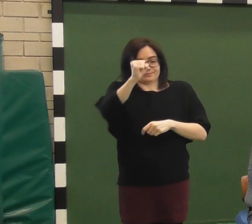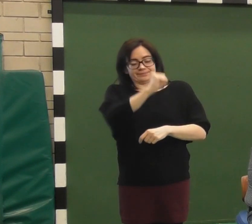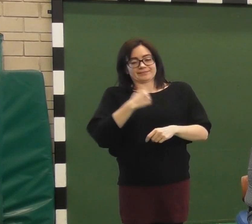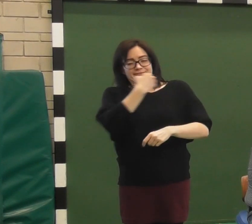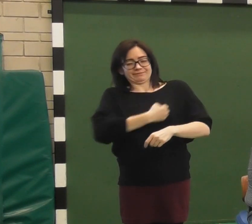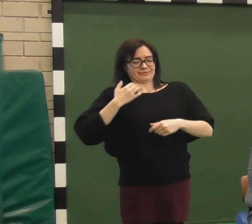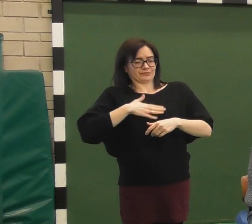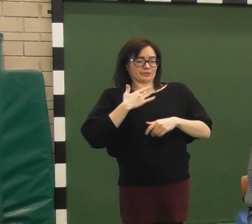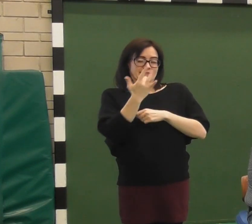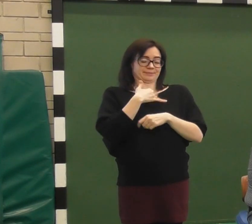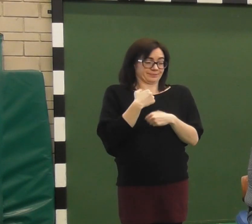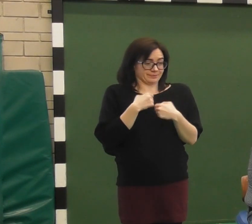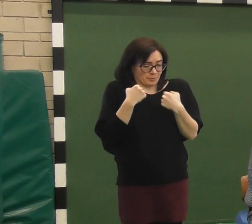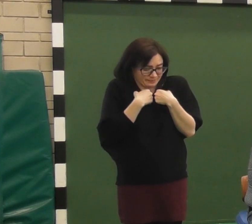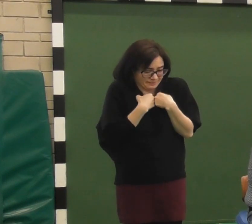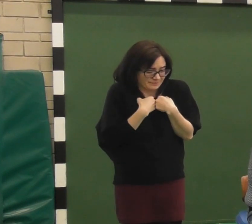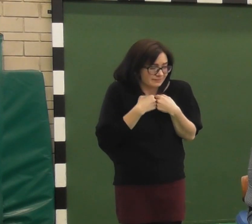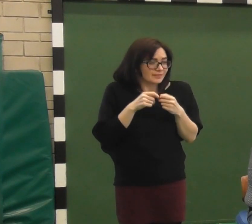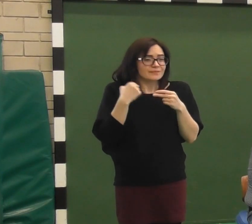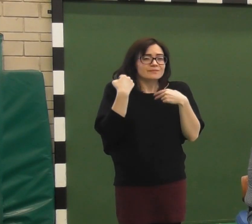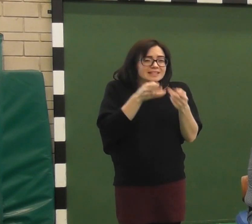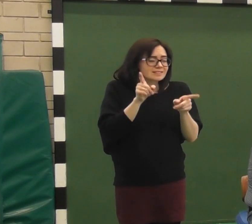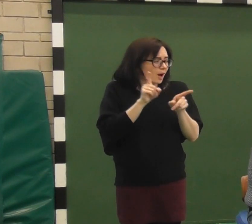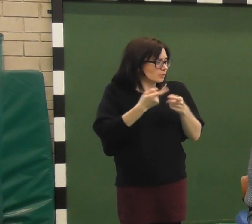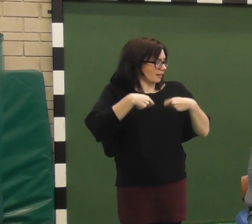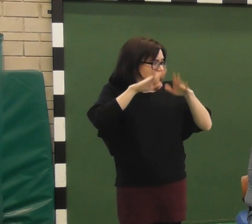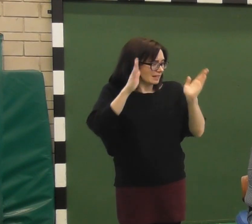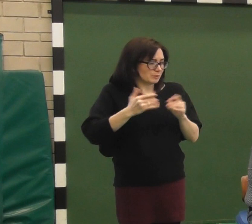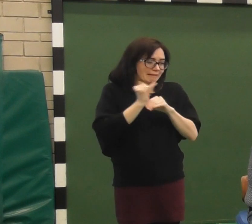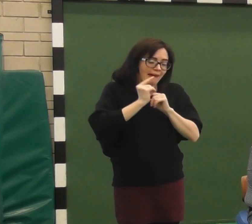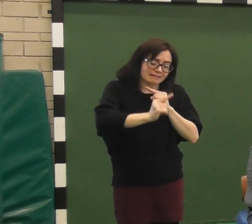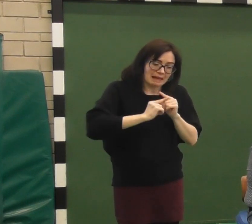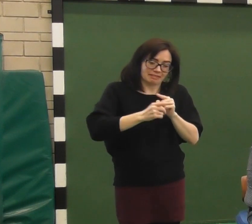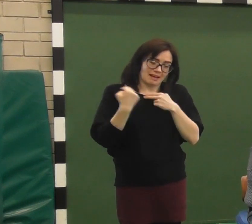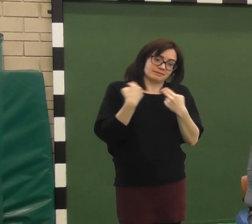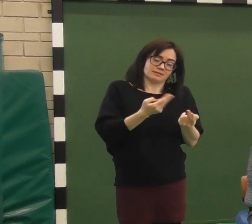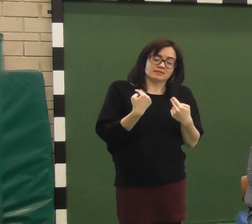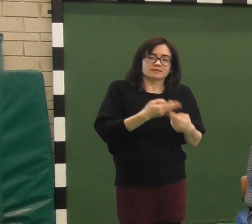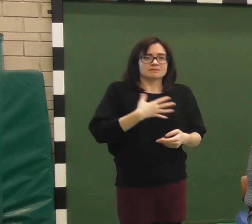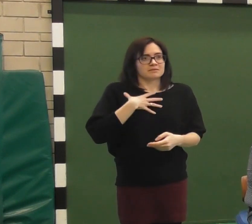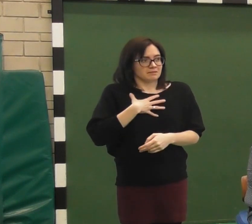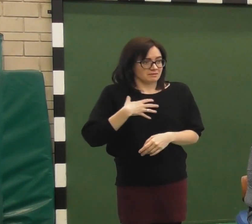volt egyáltalán bemenni abba az épületbe, ahol minket